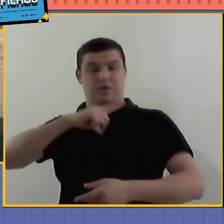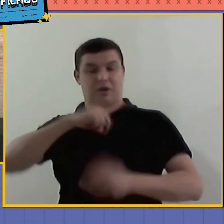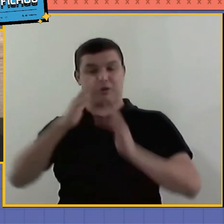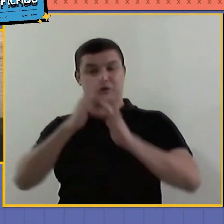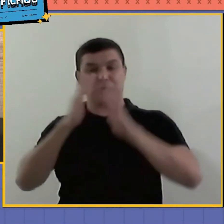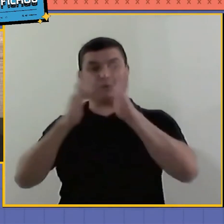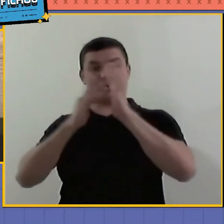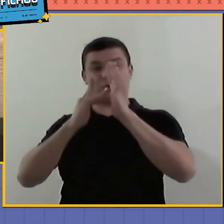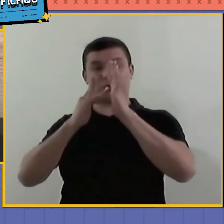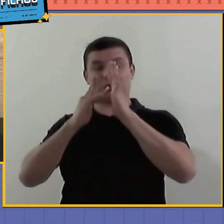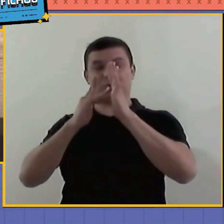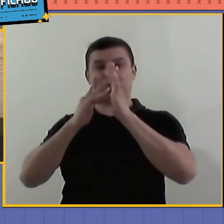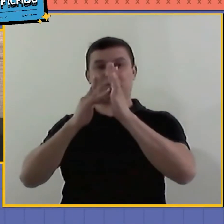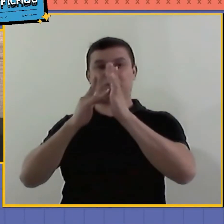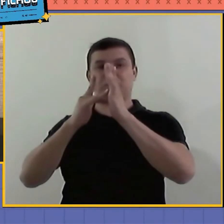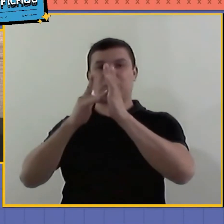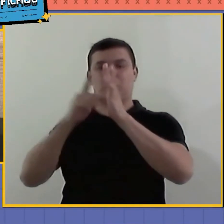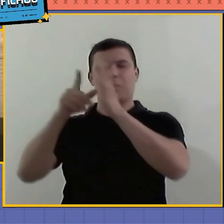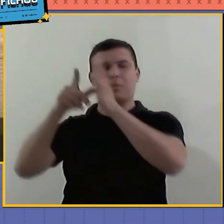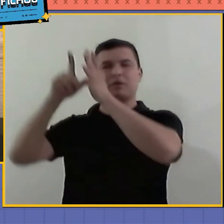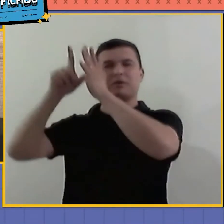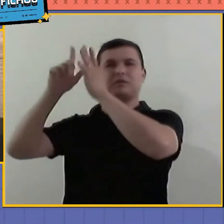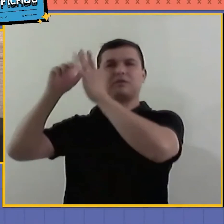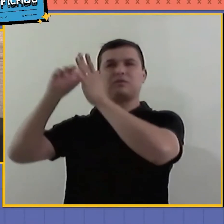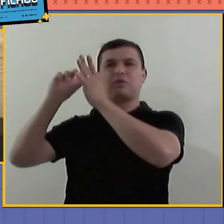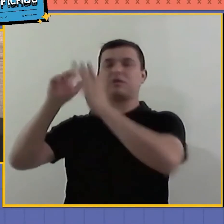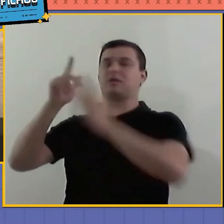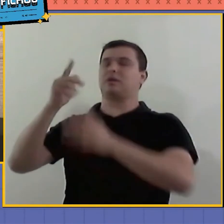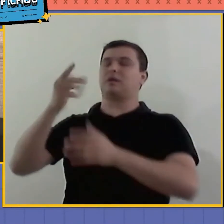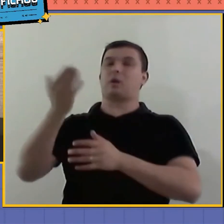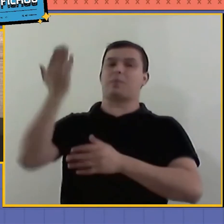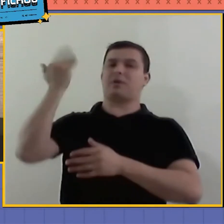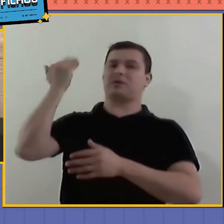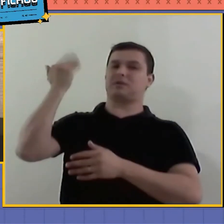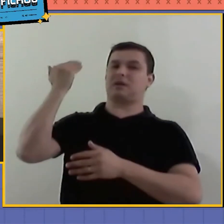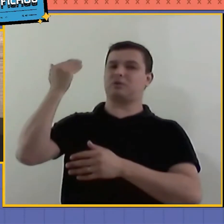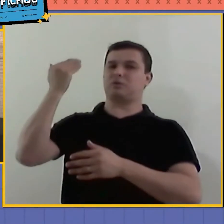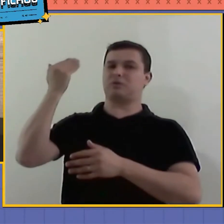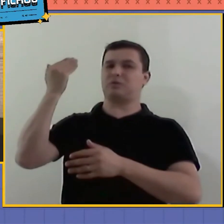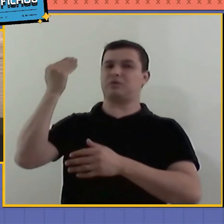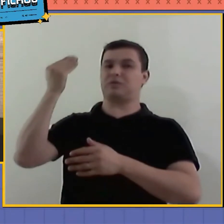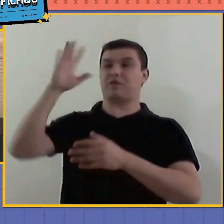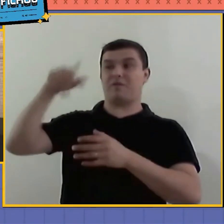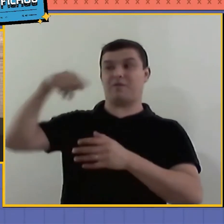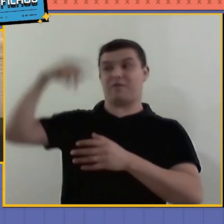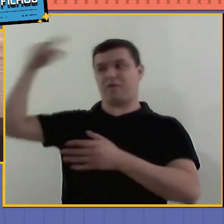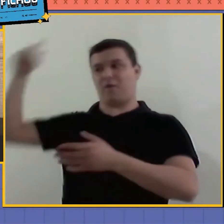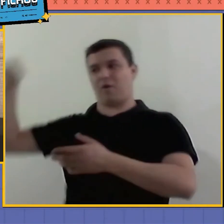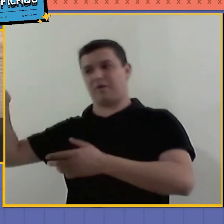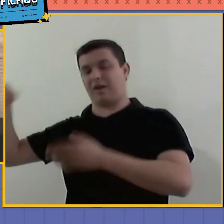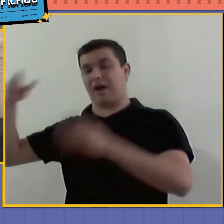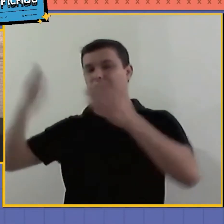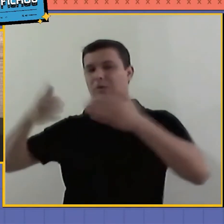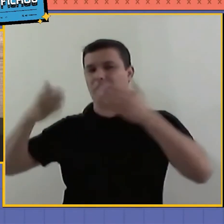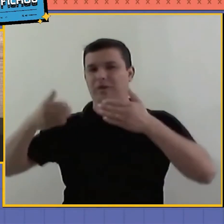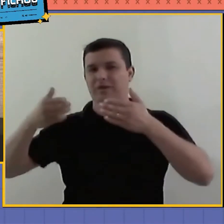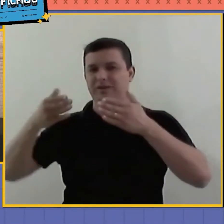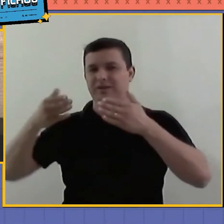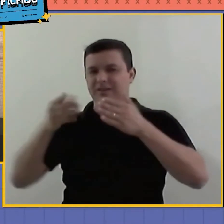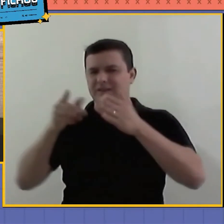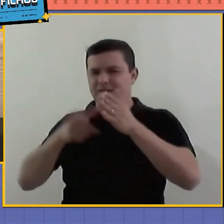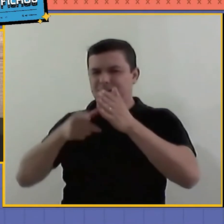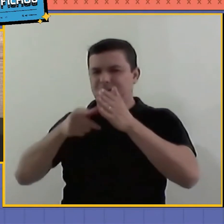ele aqui nos dá o poder para sermos isso ele aqui nos dá o poder para nós temos uma vida que tem uma conduta